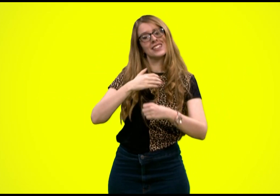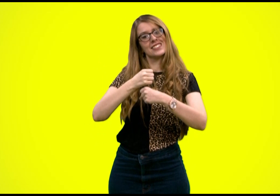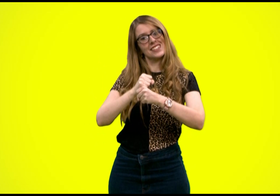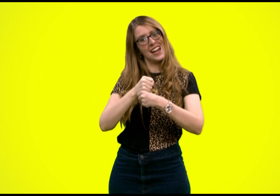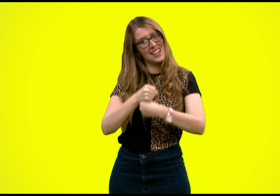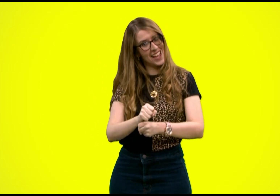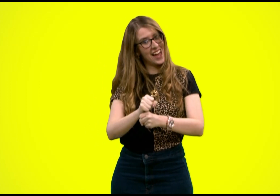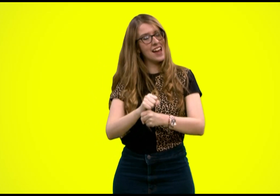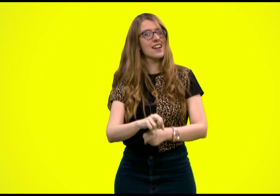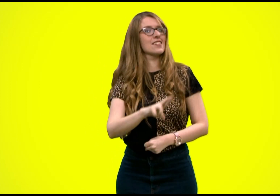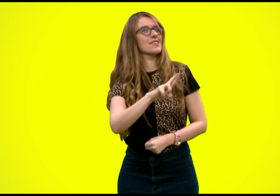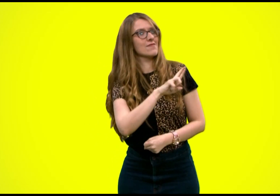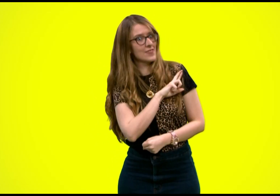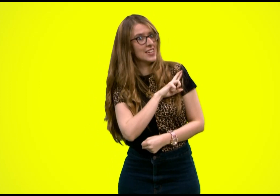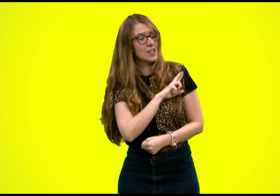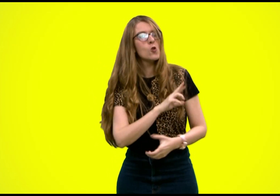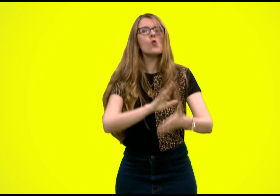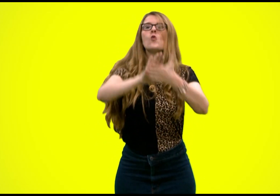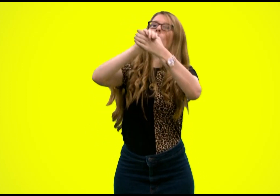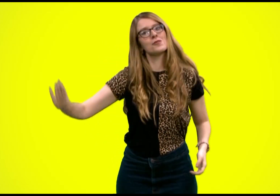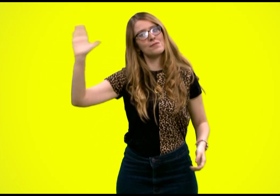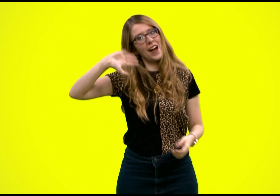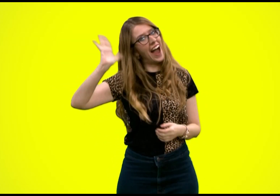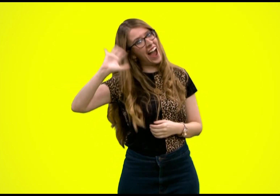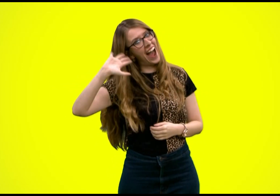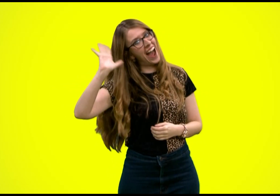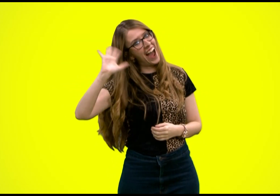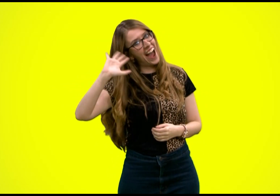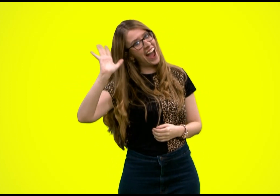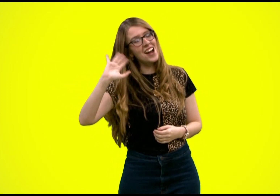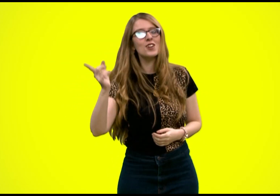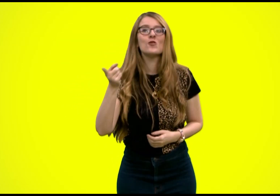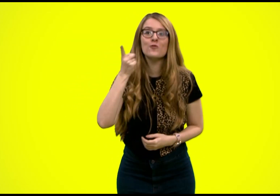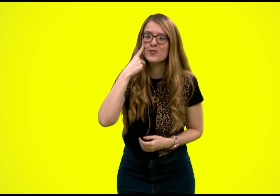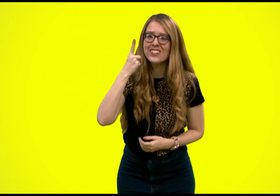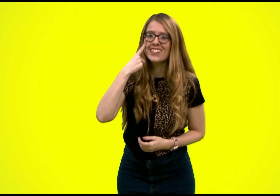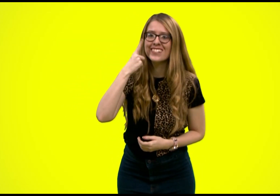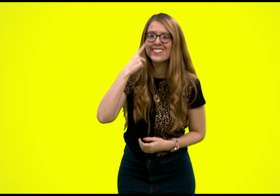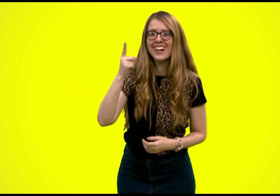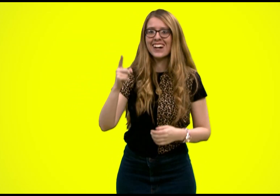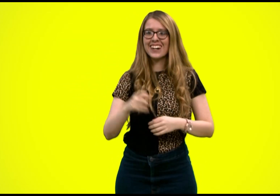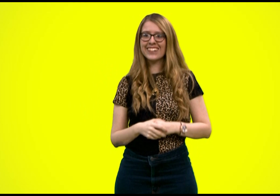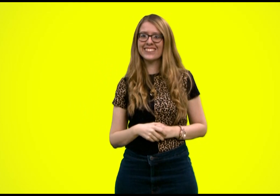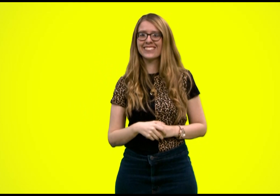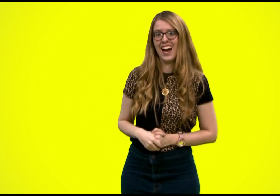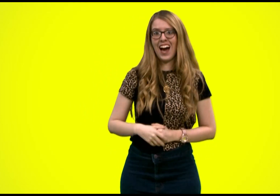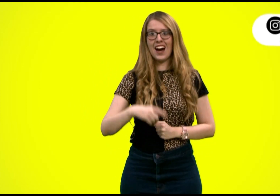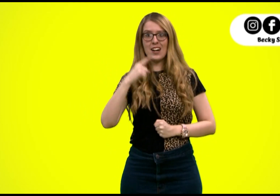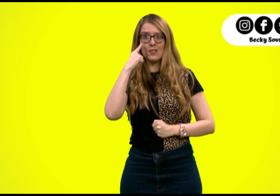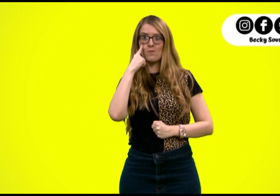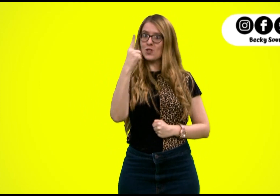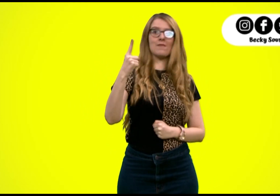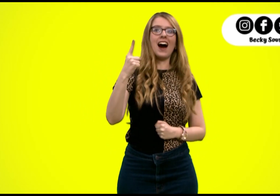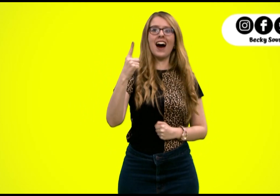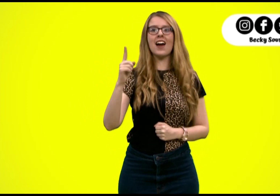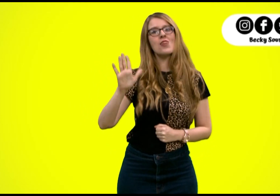mi seña es esta by adiós cuídense los veo en el